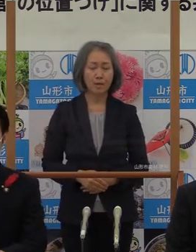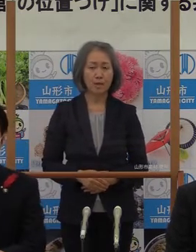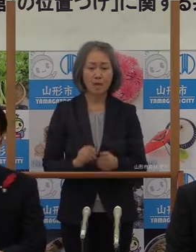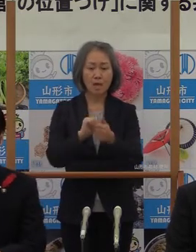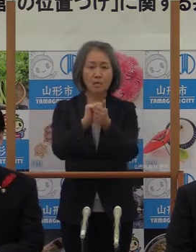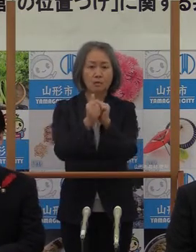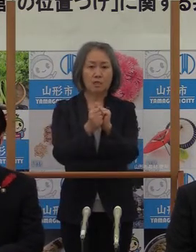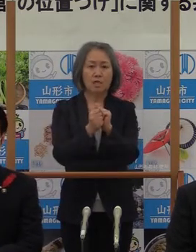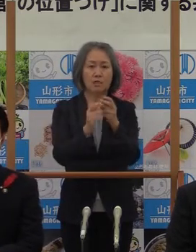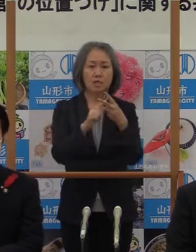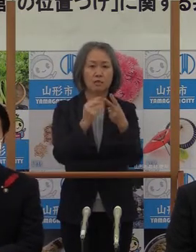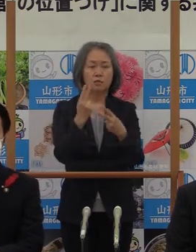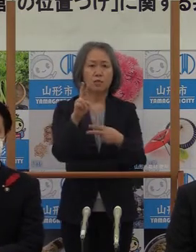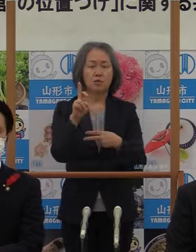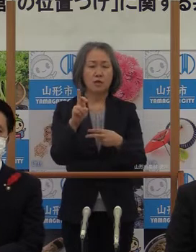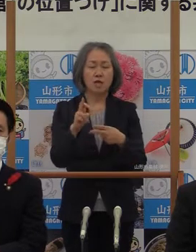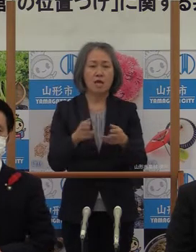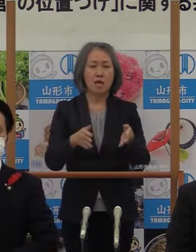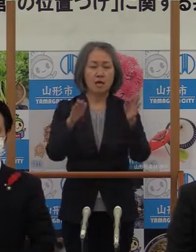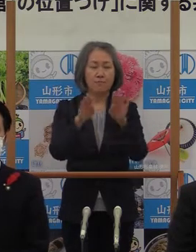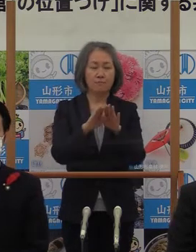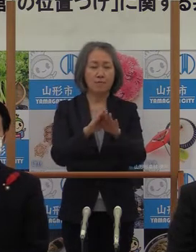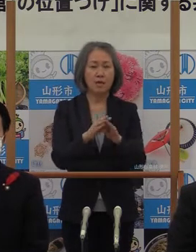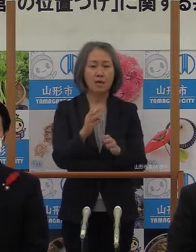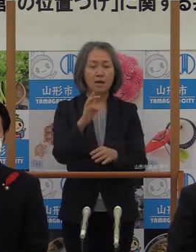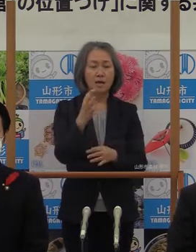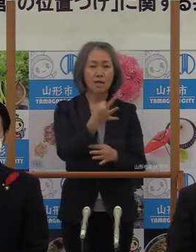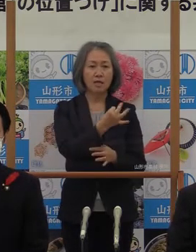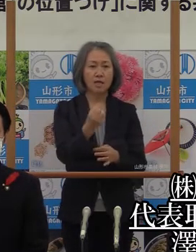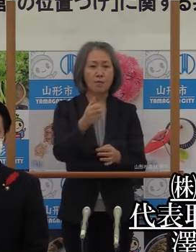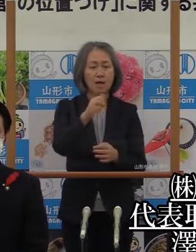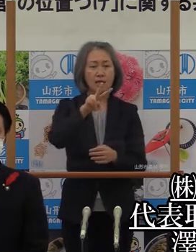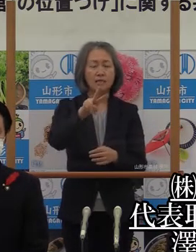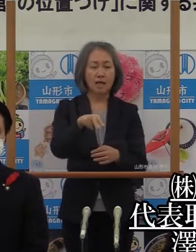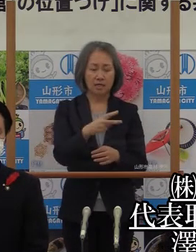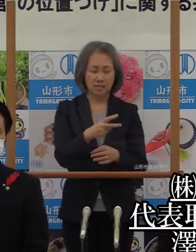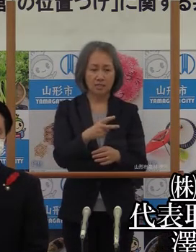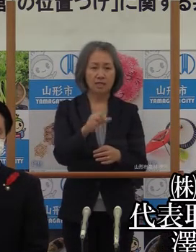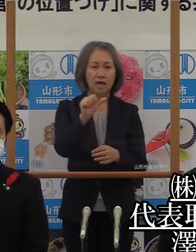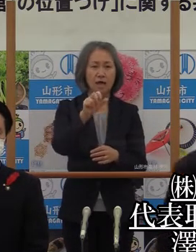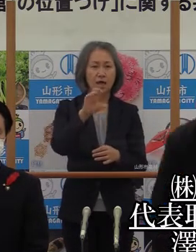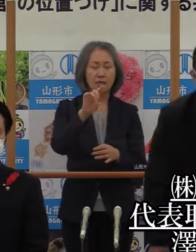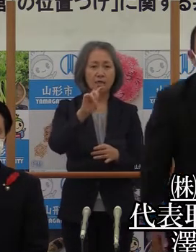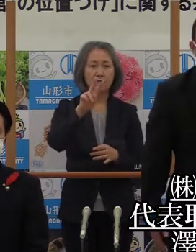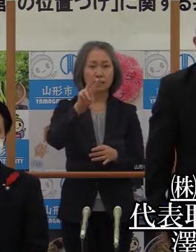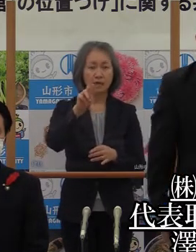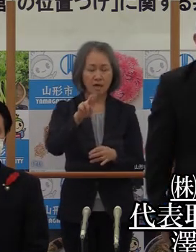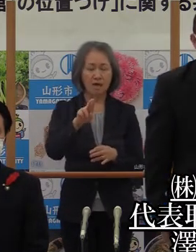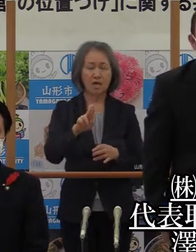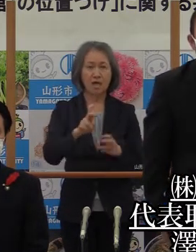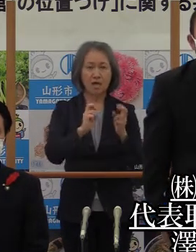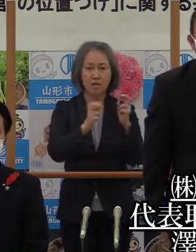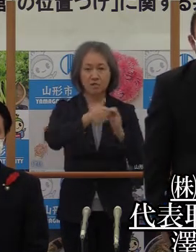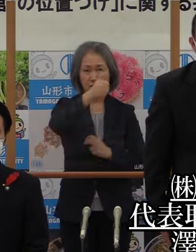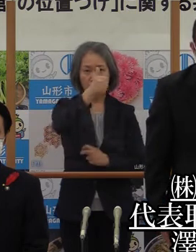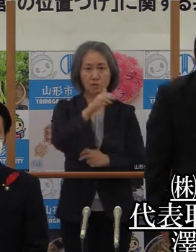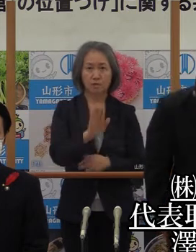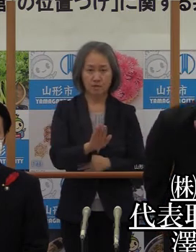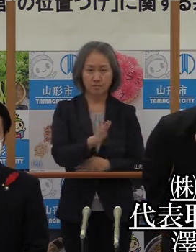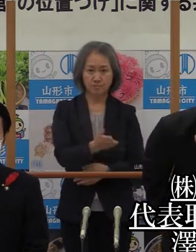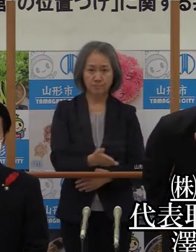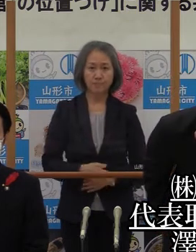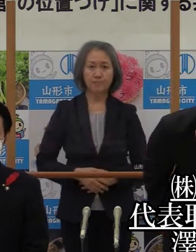株式会社千歳館より沢渡明代表取締役社長でございます。 はい、よろしくお願いいた